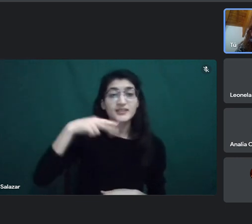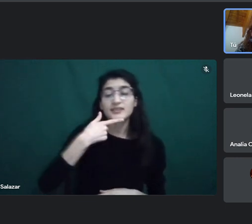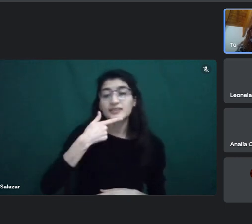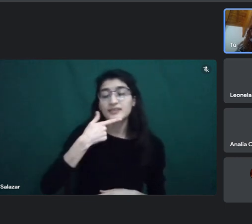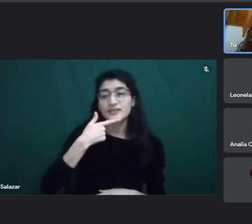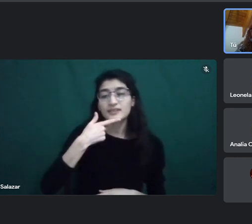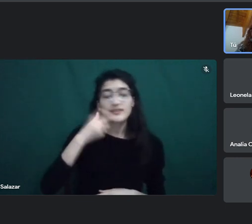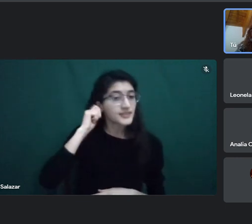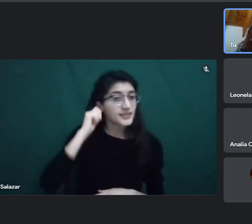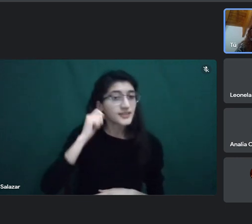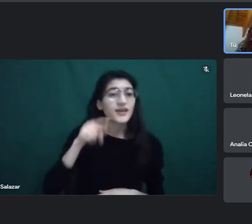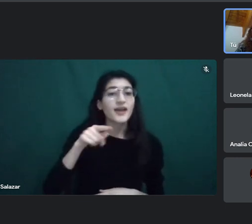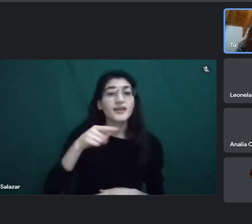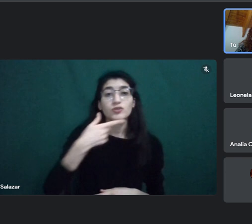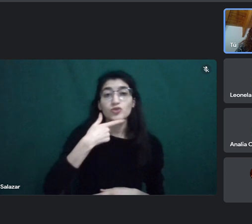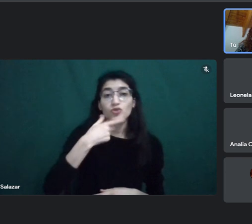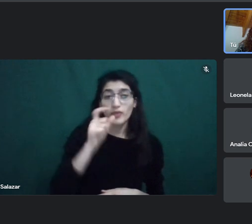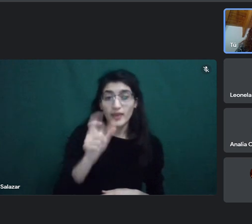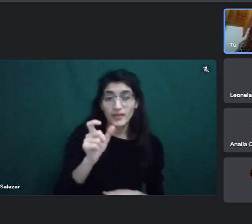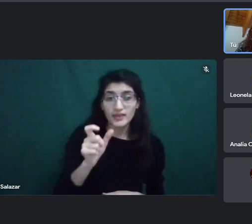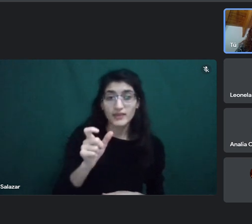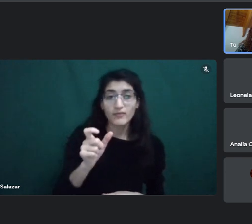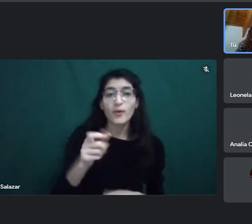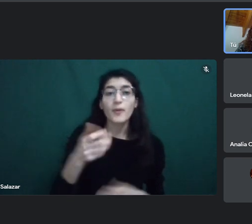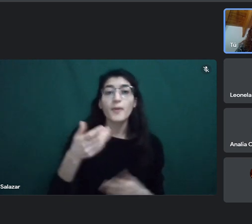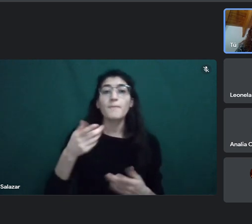determine qué cosa.